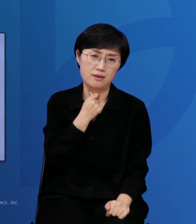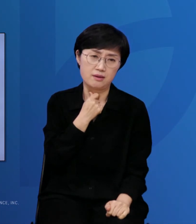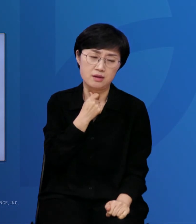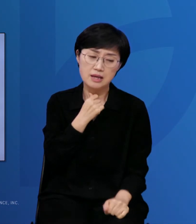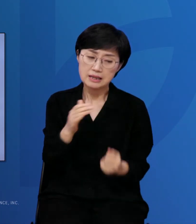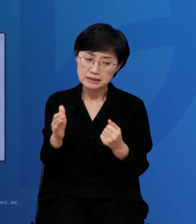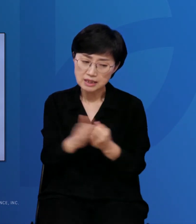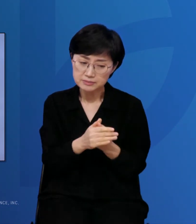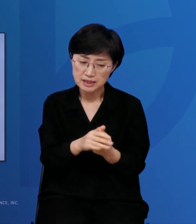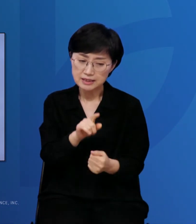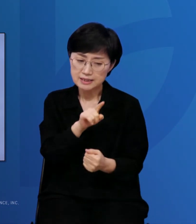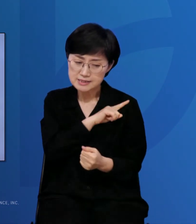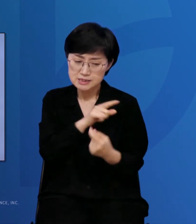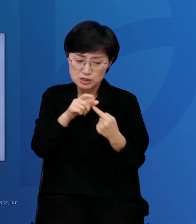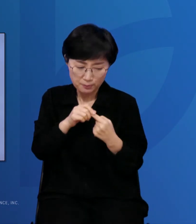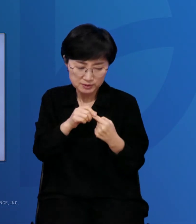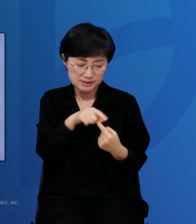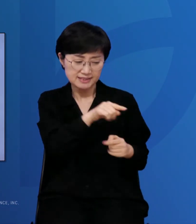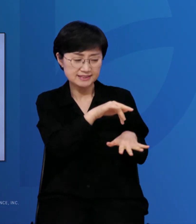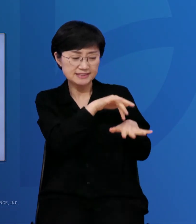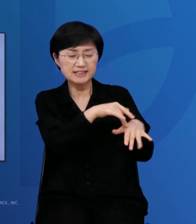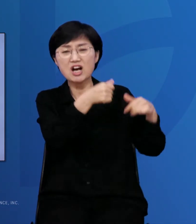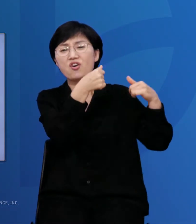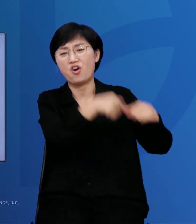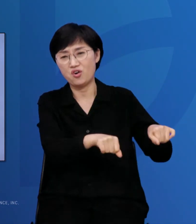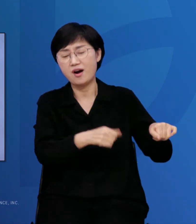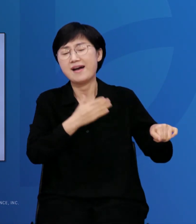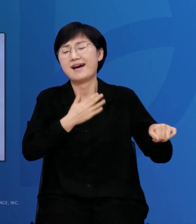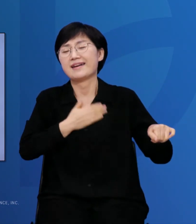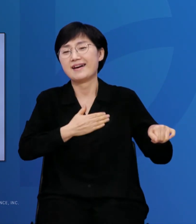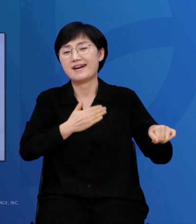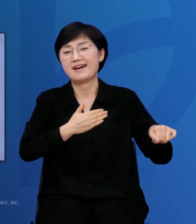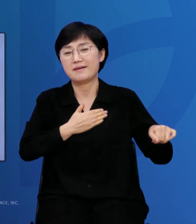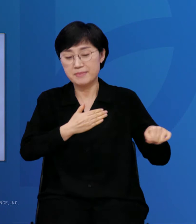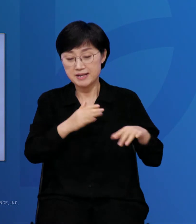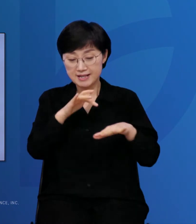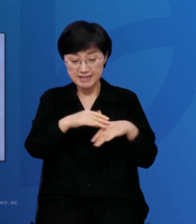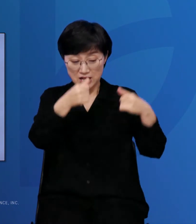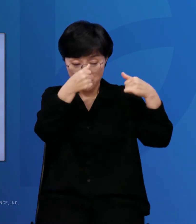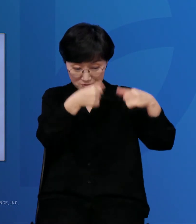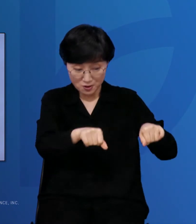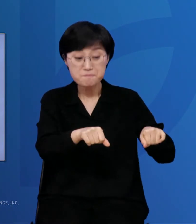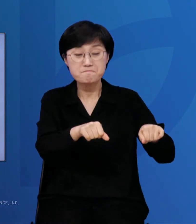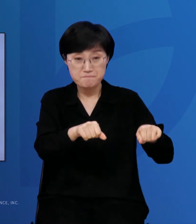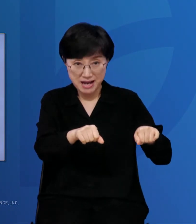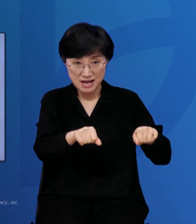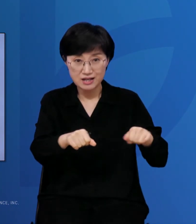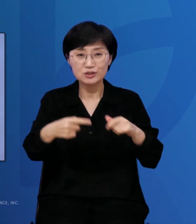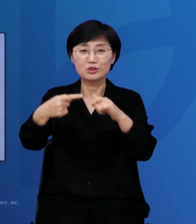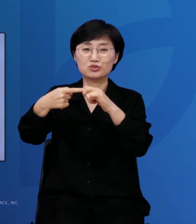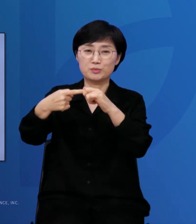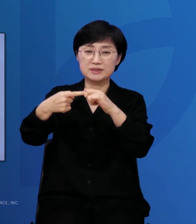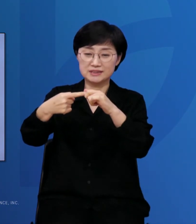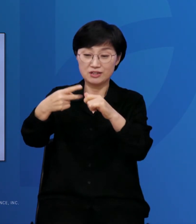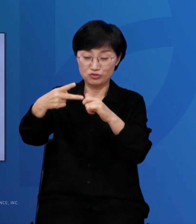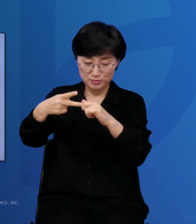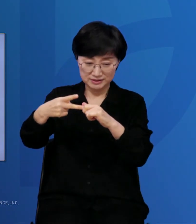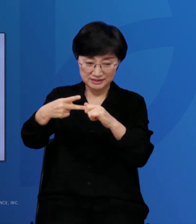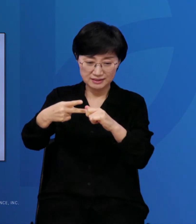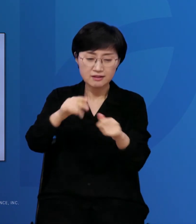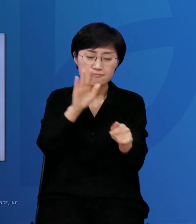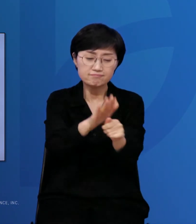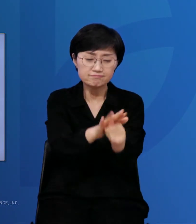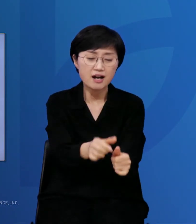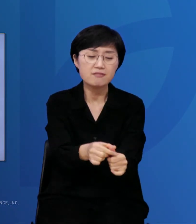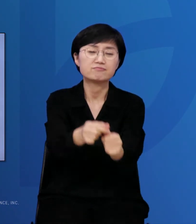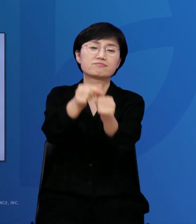那么我们要知道，我们首先要做的是什么？ 여기에서 여러분이 빠져나와서요 살리는 교회 만든 보좌의 축복을 누리는 교회.